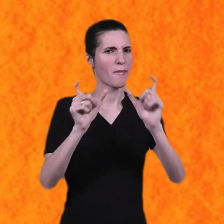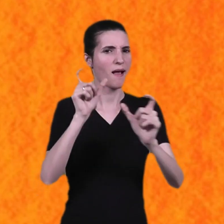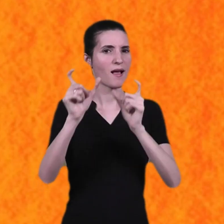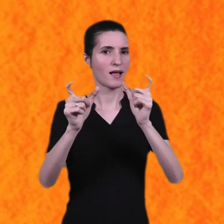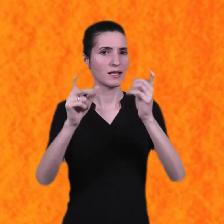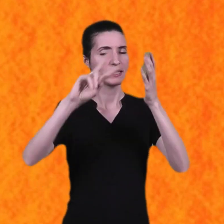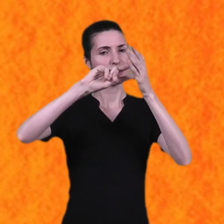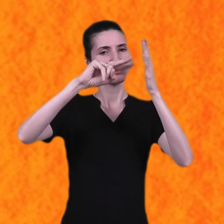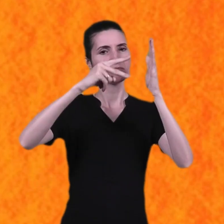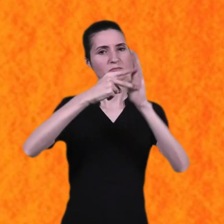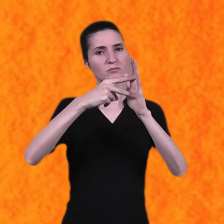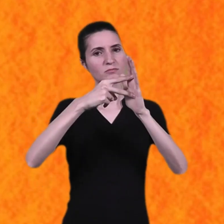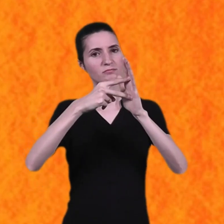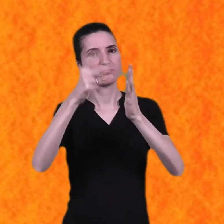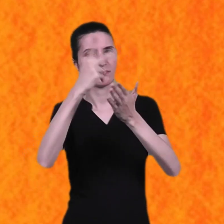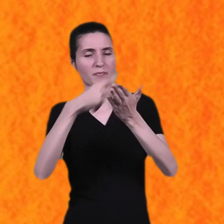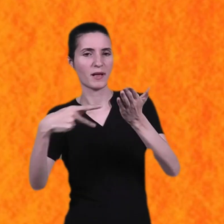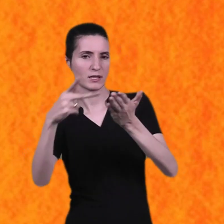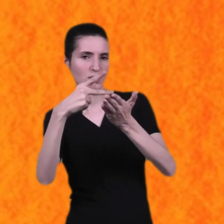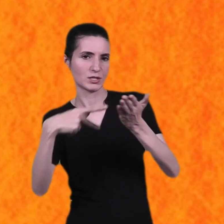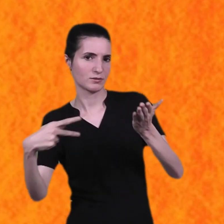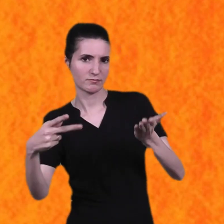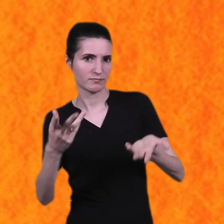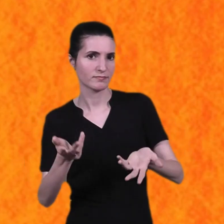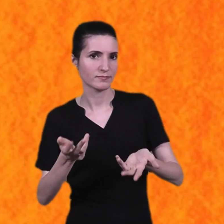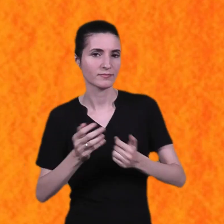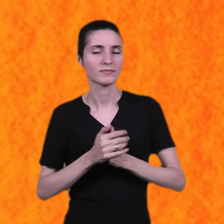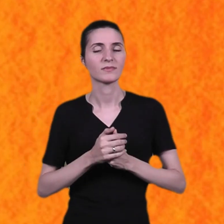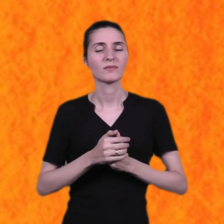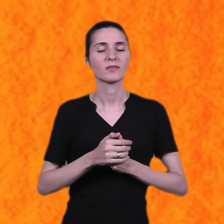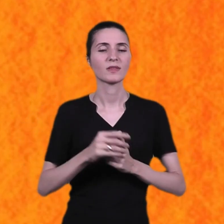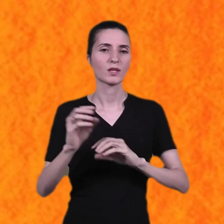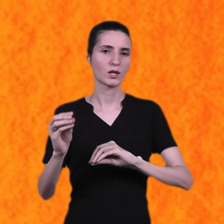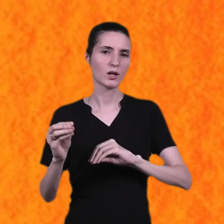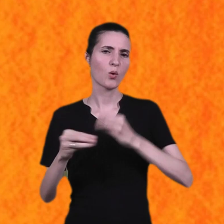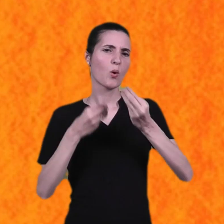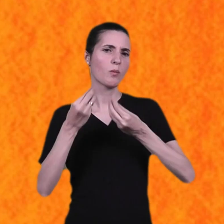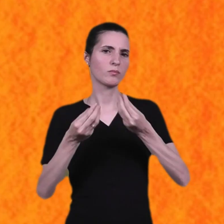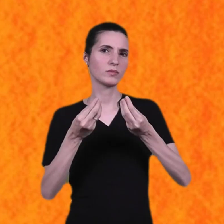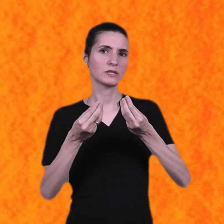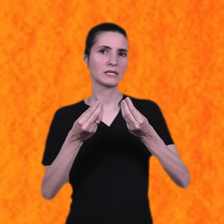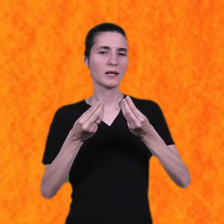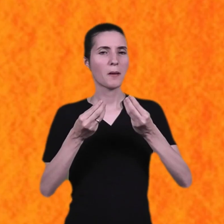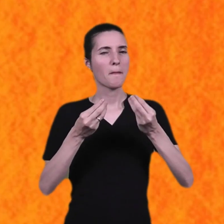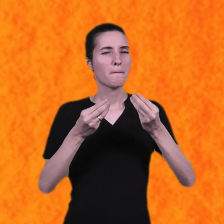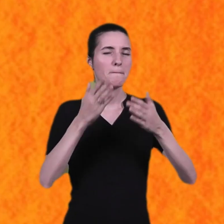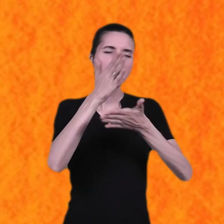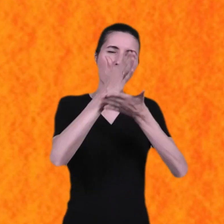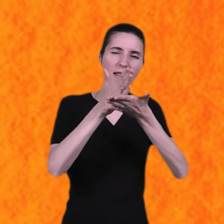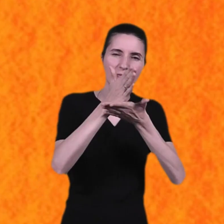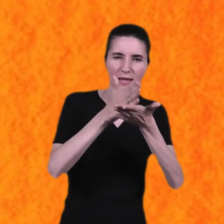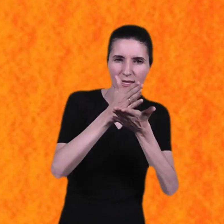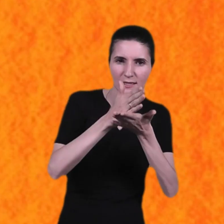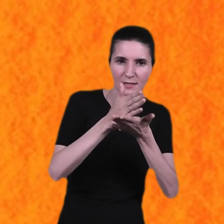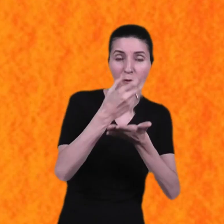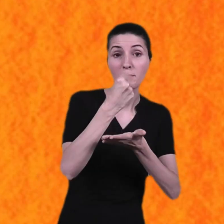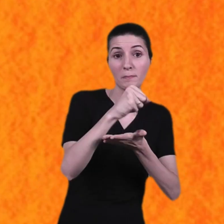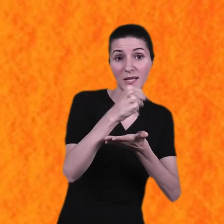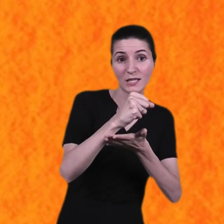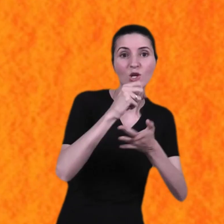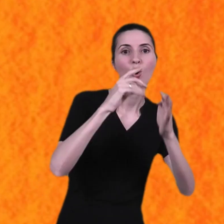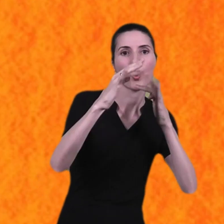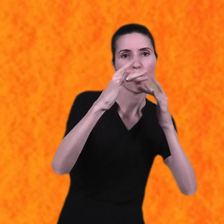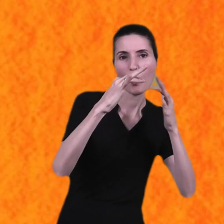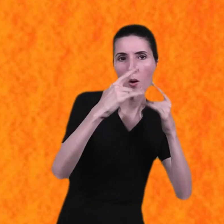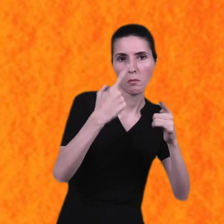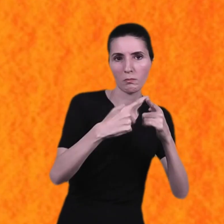palavras traduzem as imagens, né? Então na audiodescrição funcional, a gente chega num meio termo, para uma pessoa que precisaria